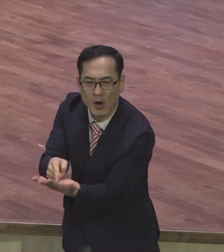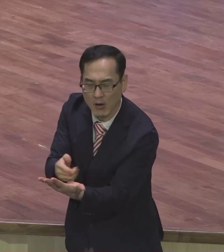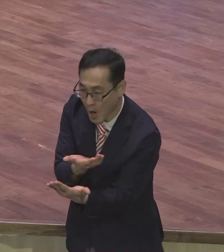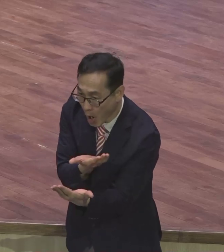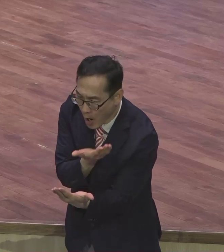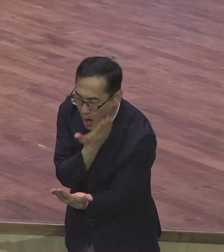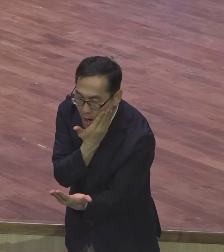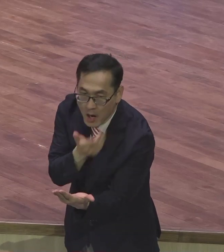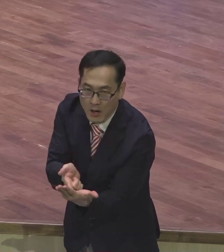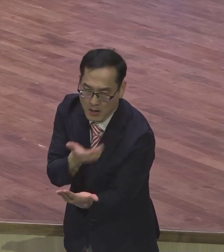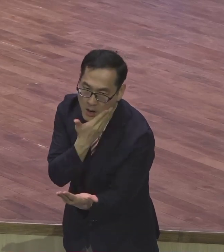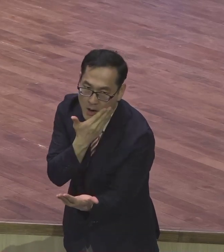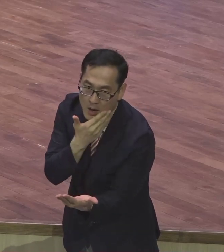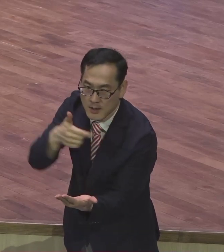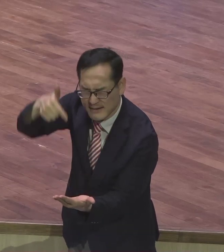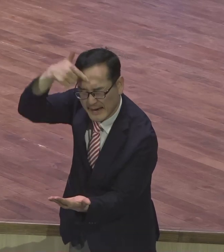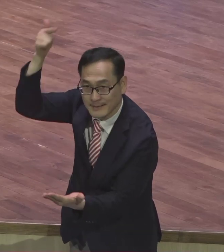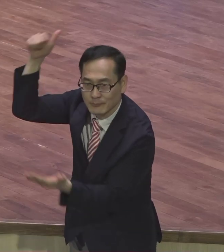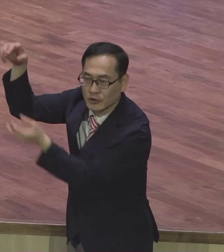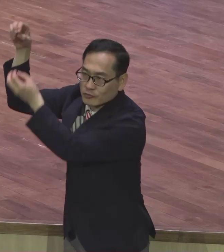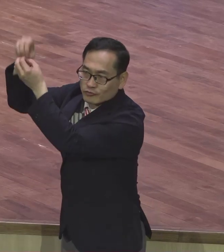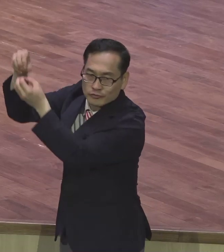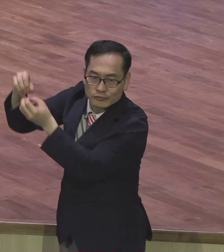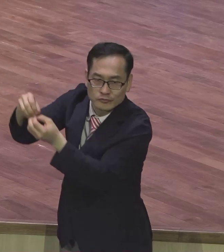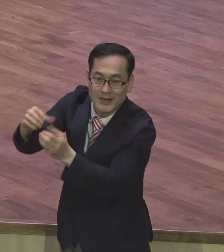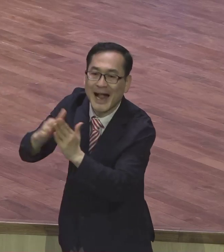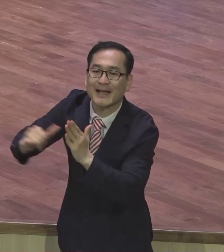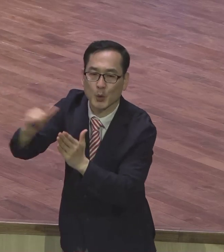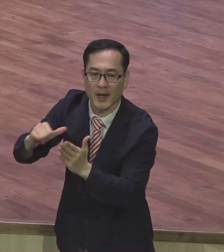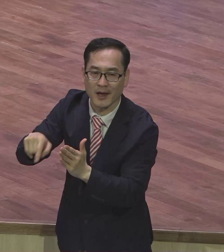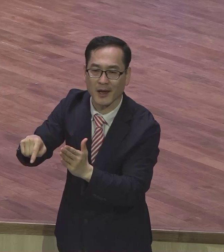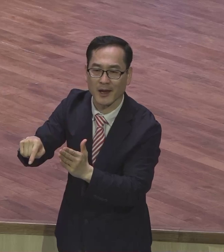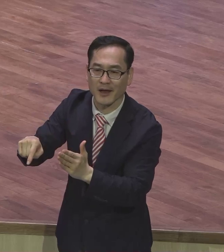중요하게 그렇게